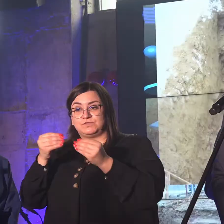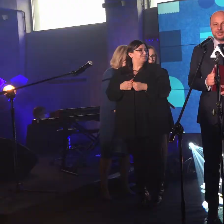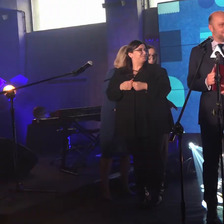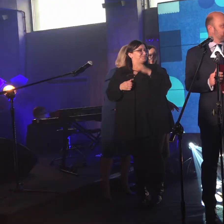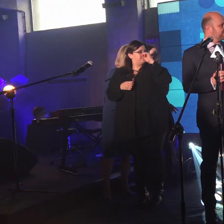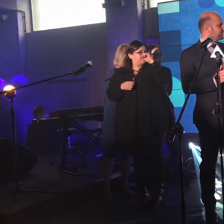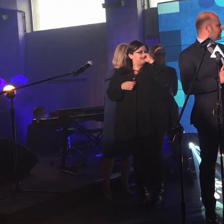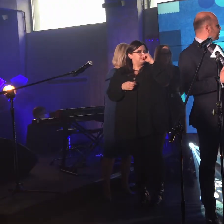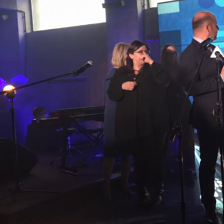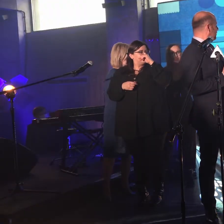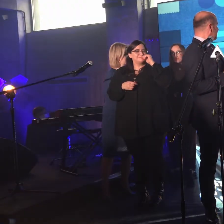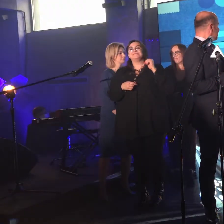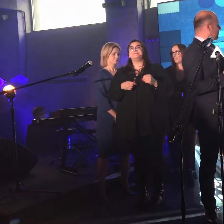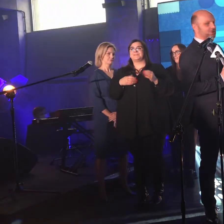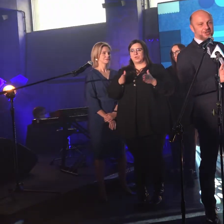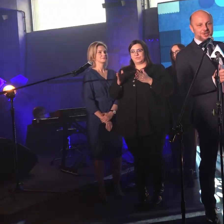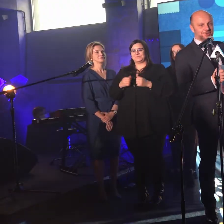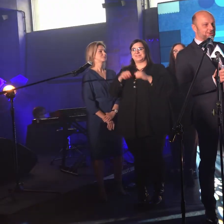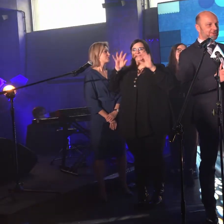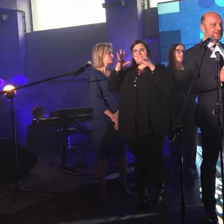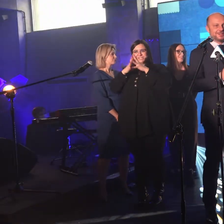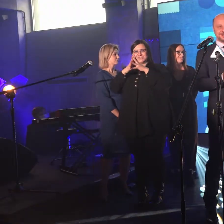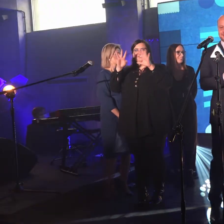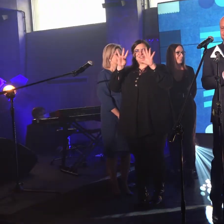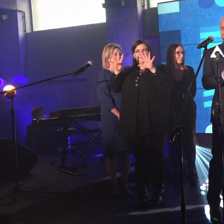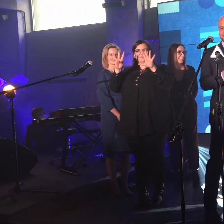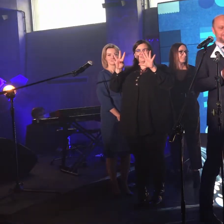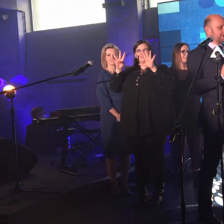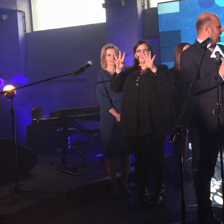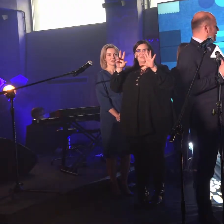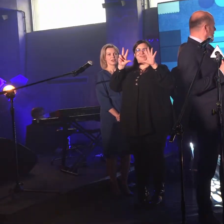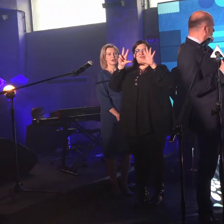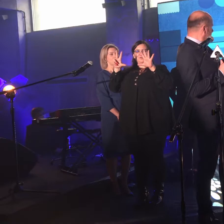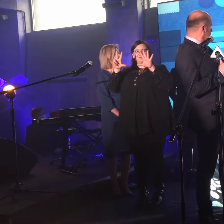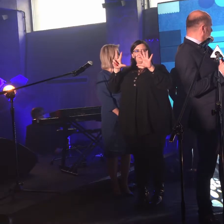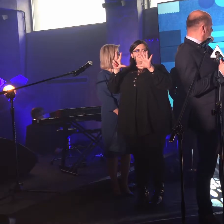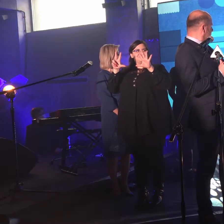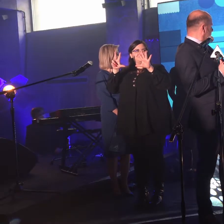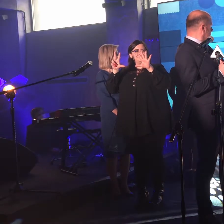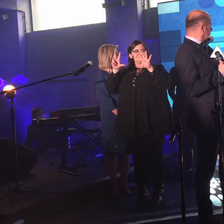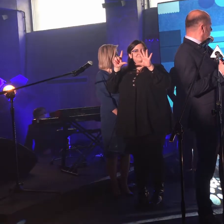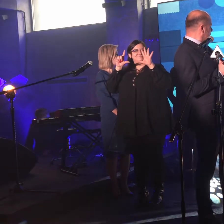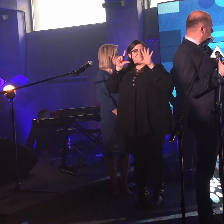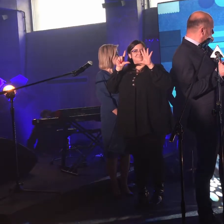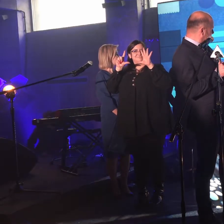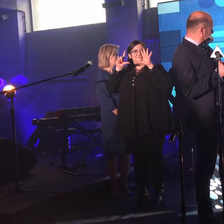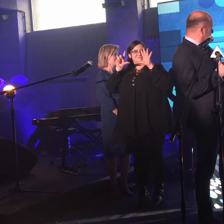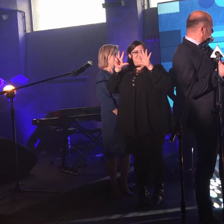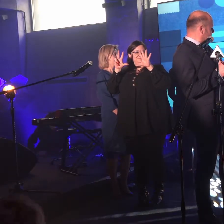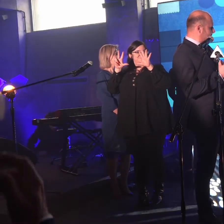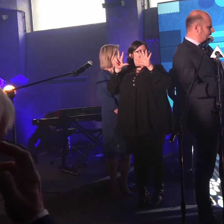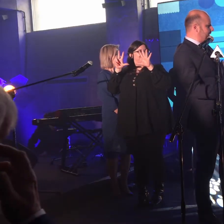miasta. 29 grudnia 2021 roku prezydent Rzeszowa Konrad Fiołek wraz z zaproszonymi